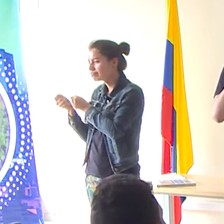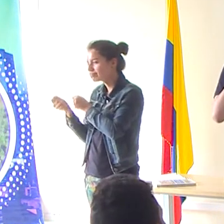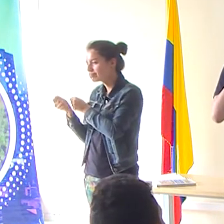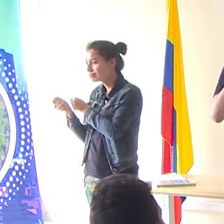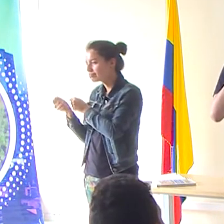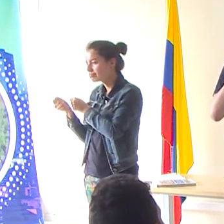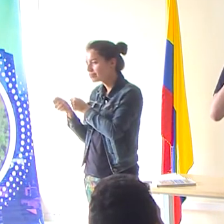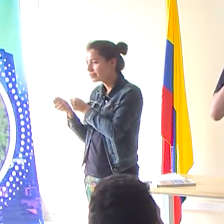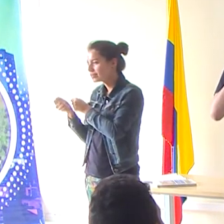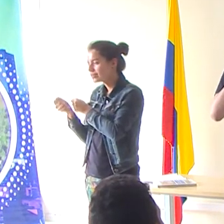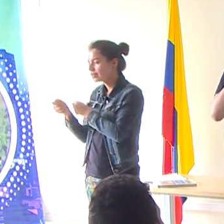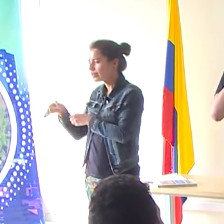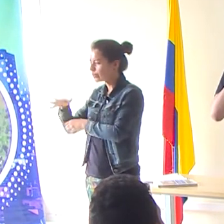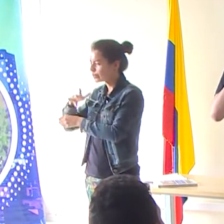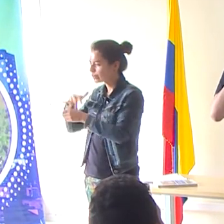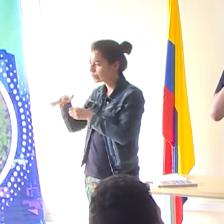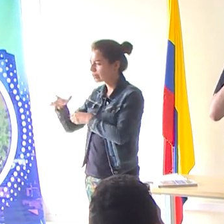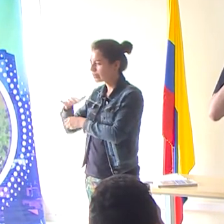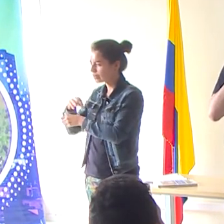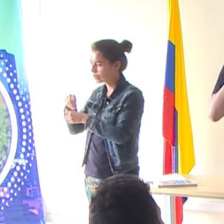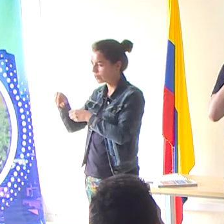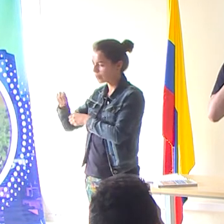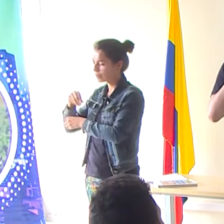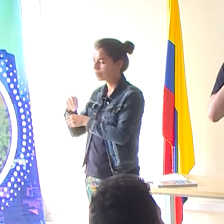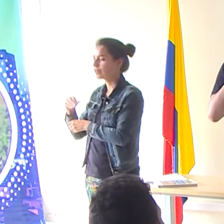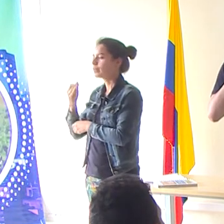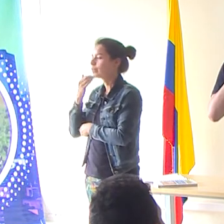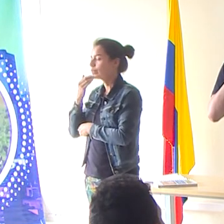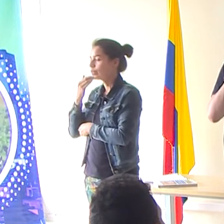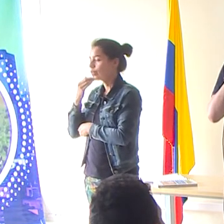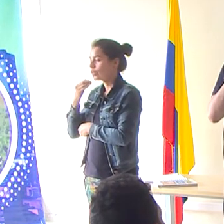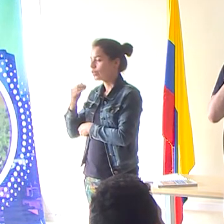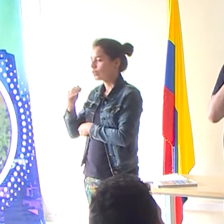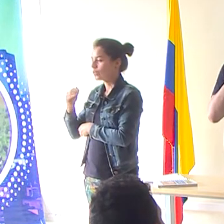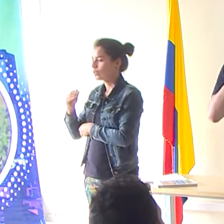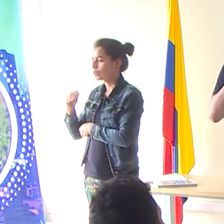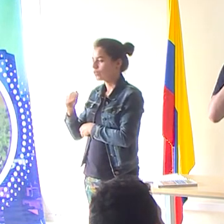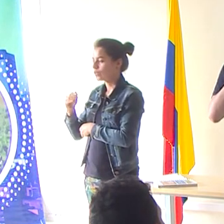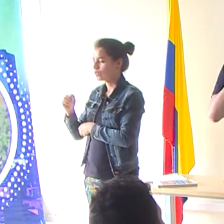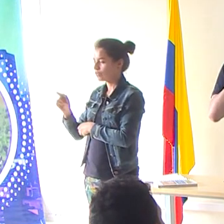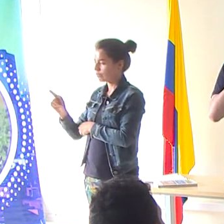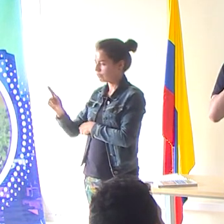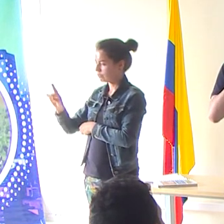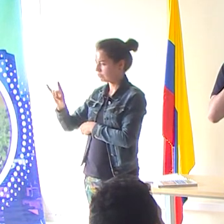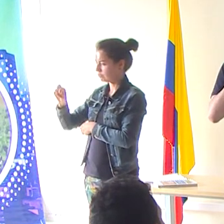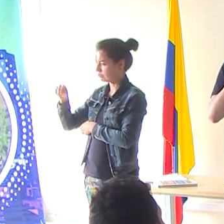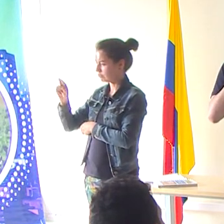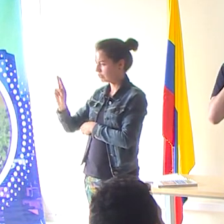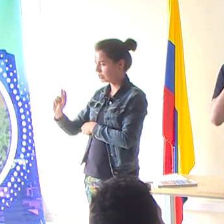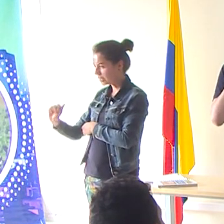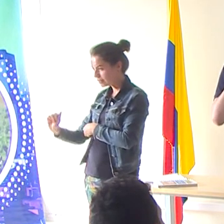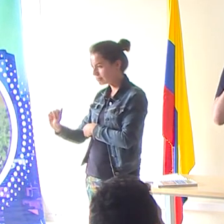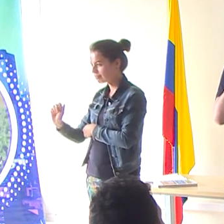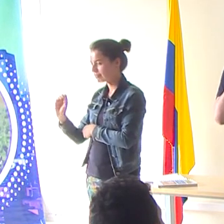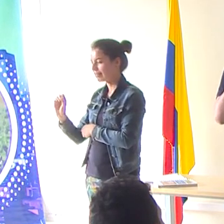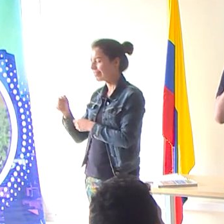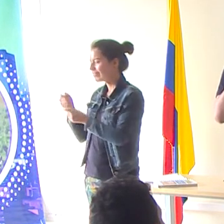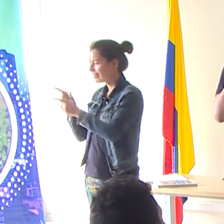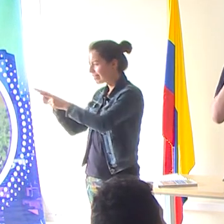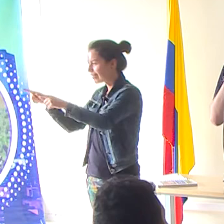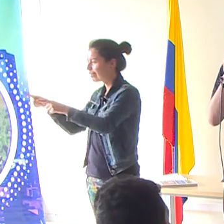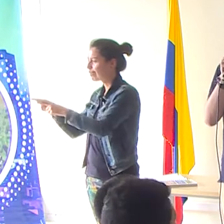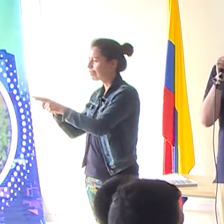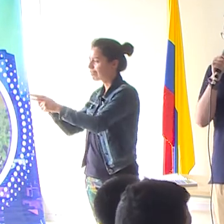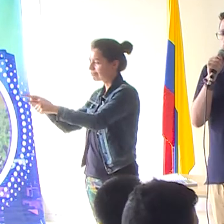ejemplo la gran aglomeración de fon seguimos que era está usando fuertemente la cuestión de mondoñedo están